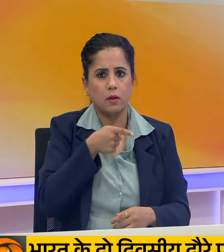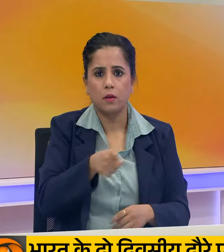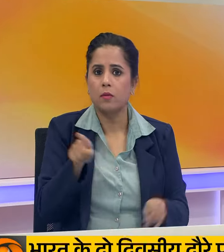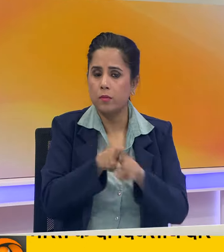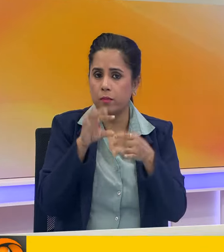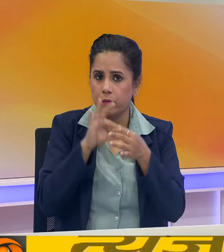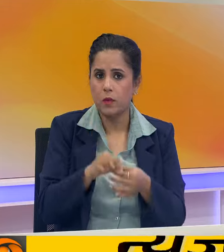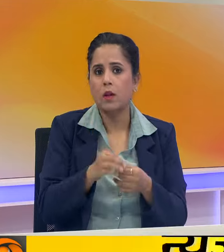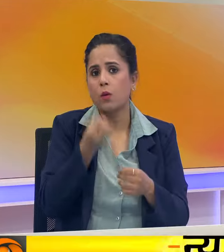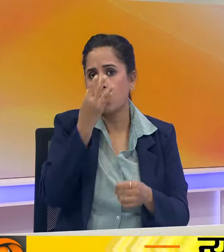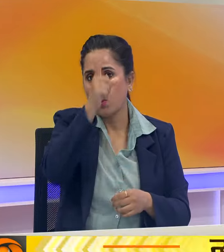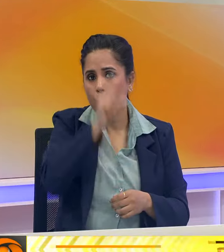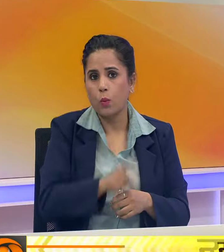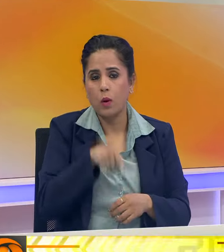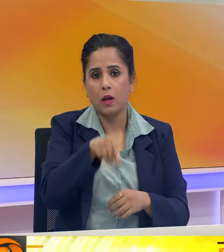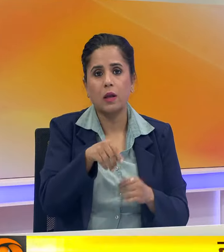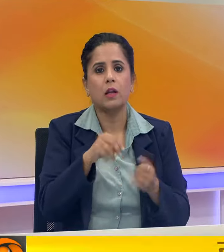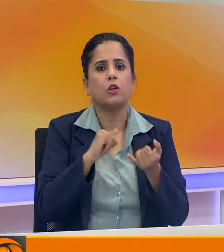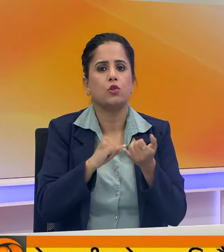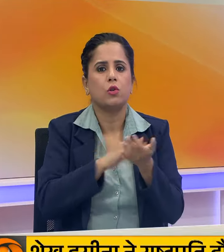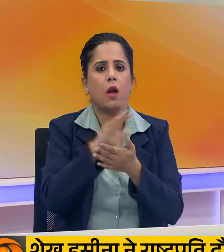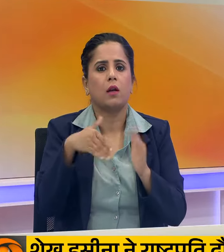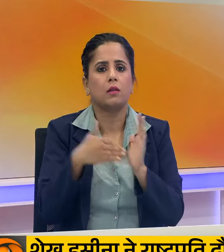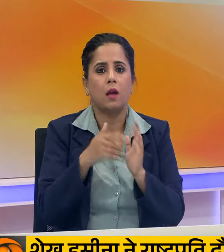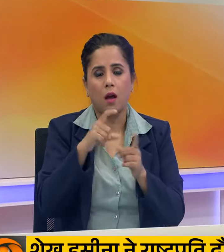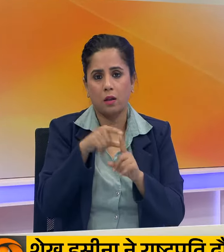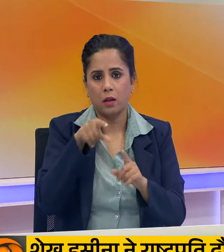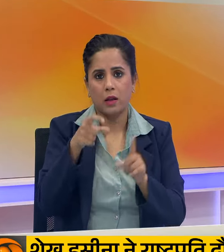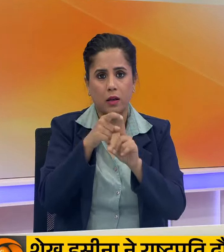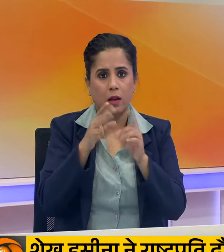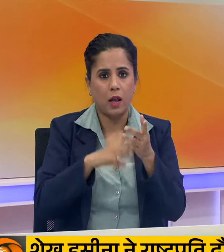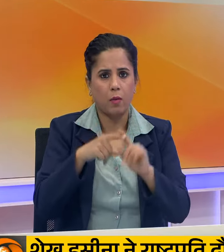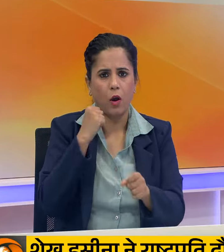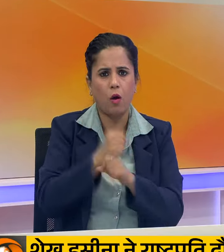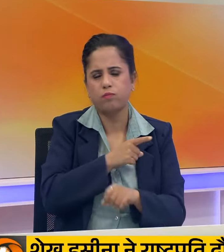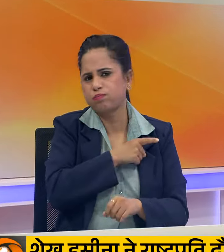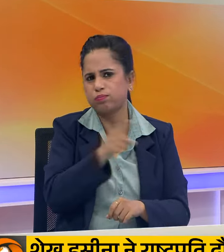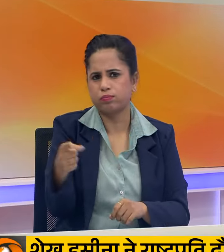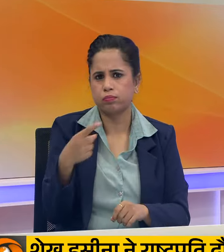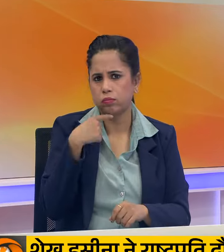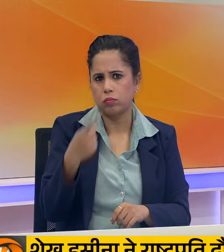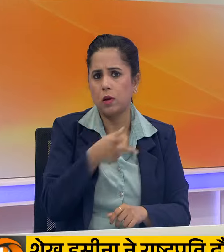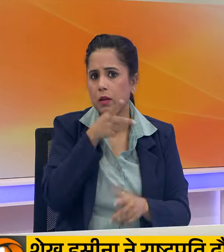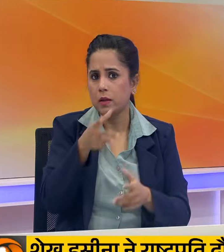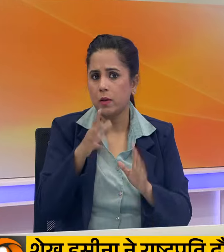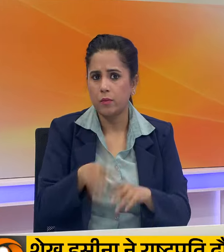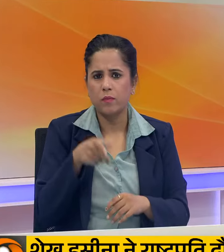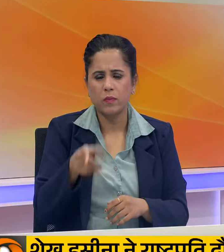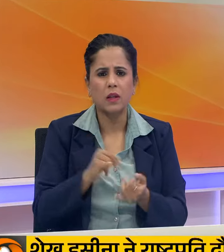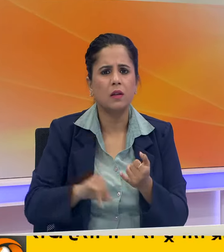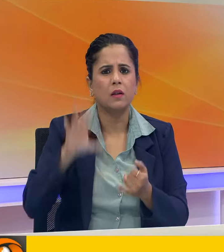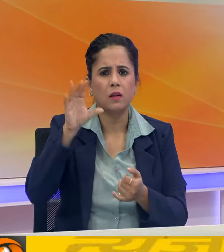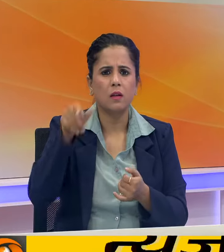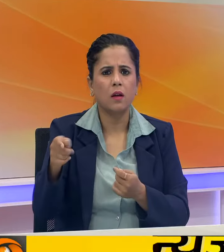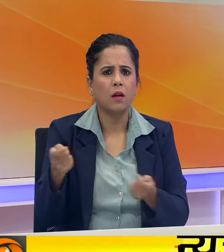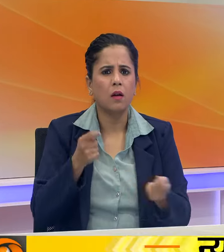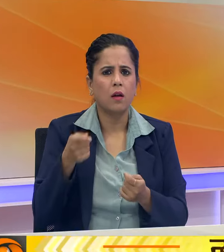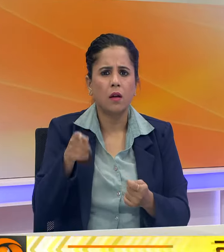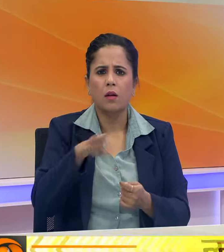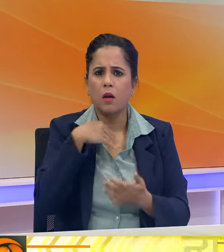मामले में भाजपा नेता शहजाद पनावाला ने डीएम के सरकार पर हमला बोला उन्होंने कहा यह राज्य प्रायोजित